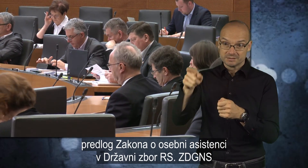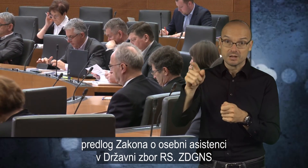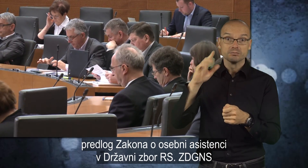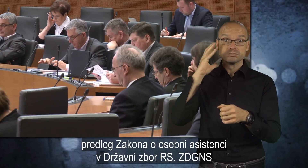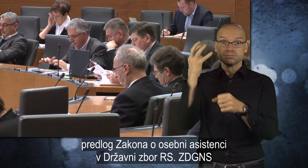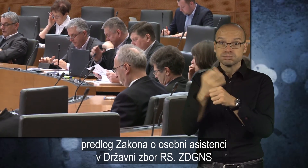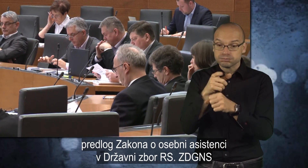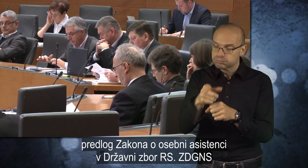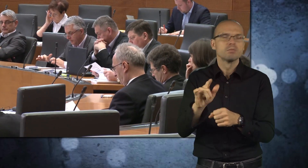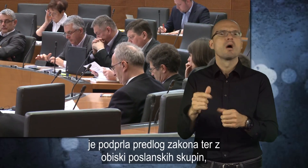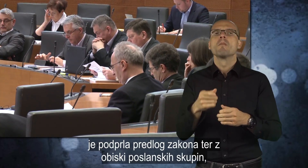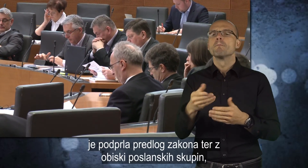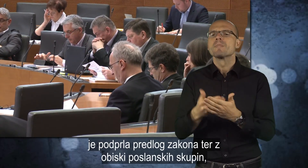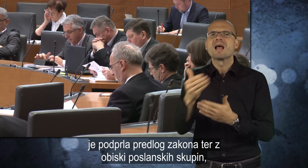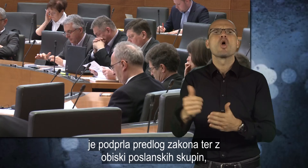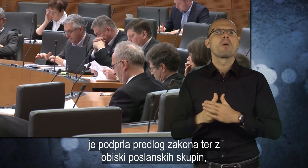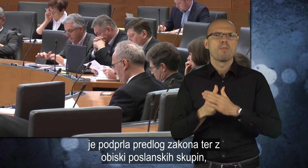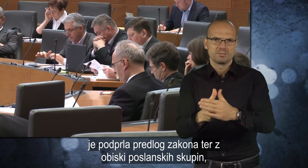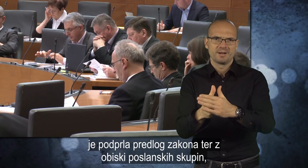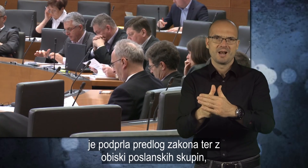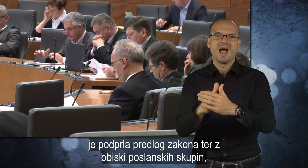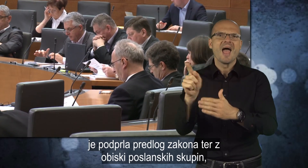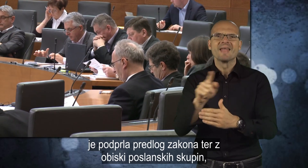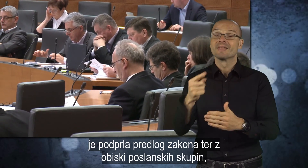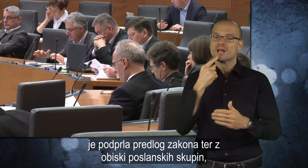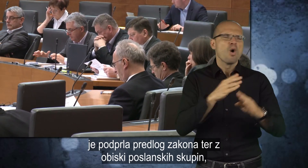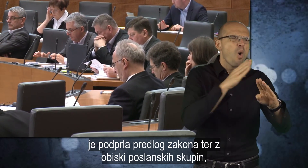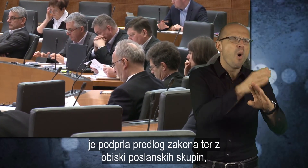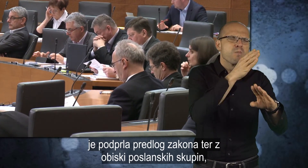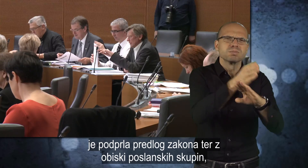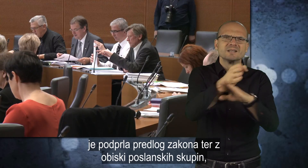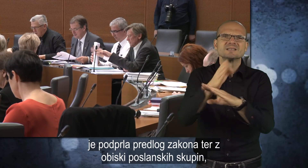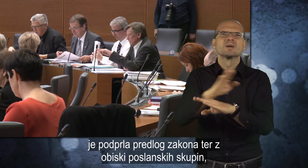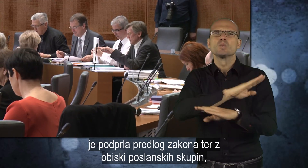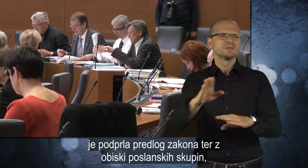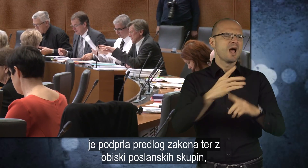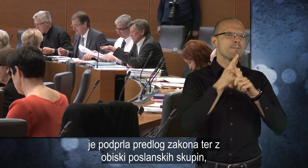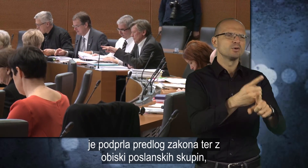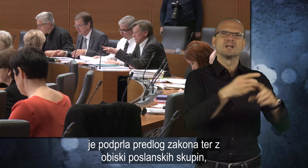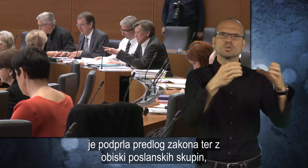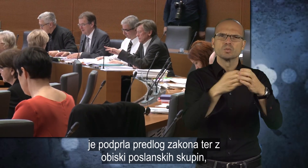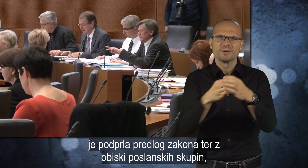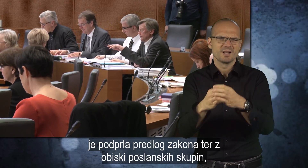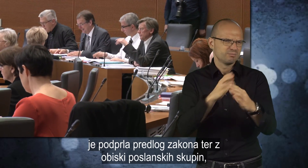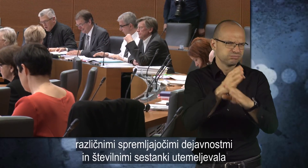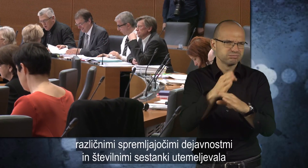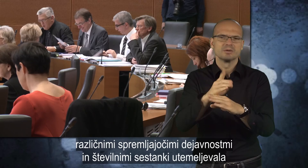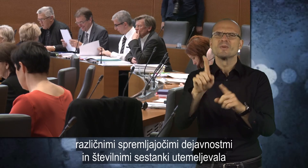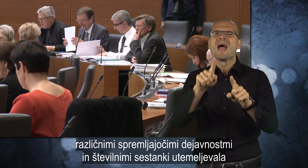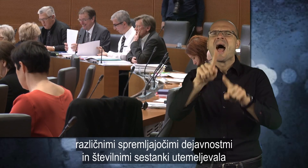Zveza je podprla predlog zakona ter z obiski poslanskih skupin, različnimi spremljajočimi